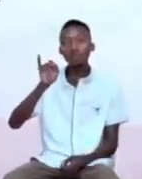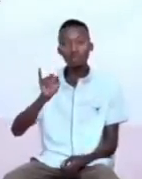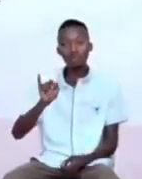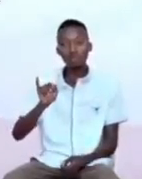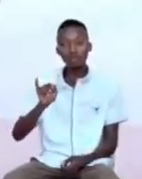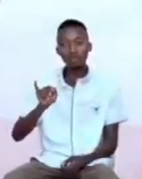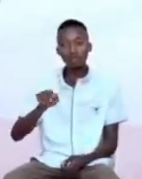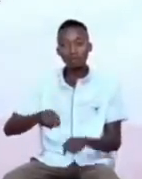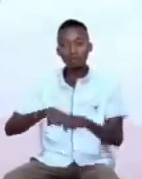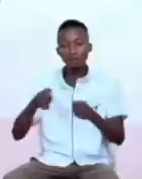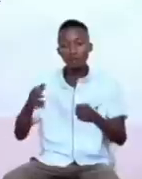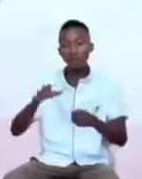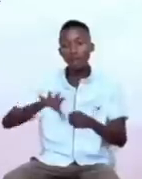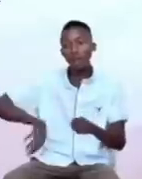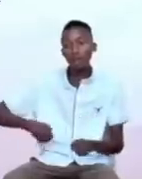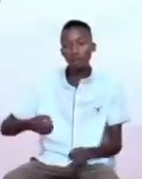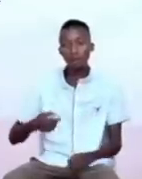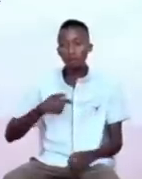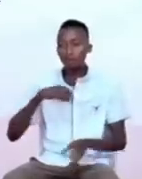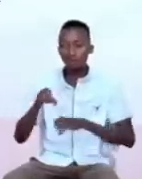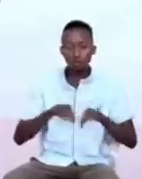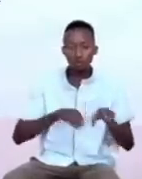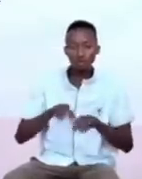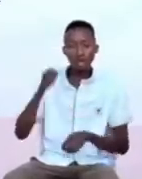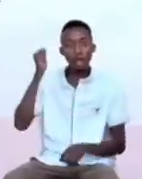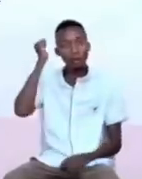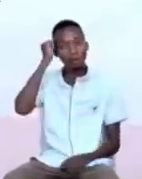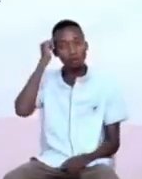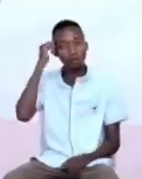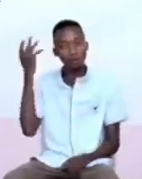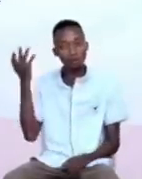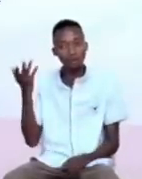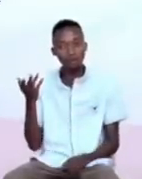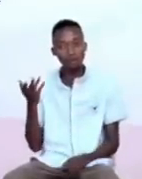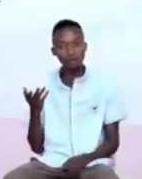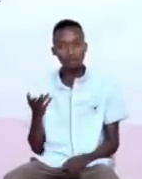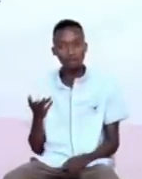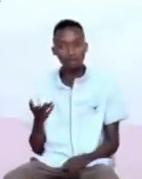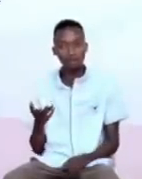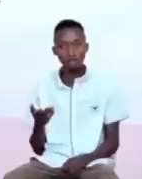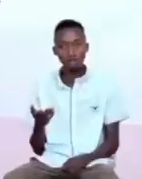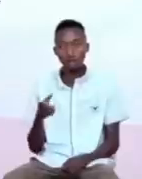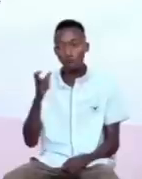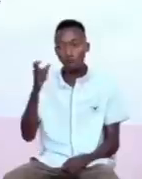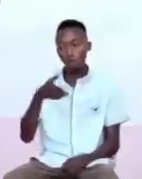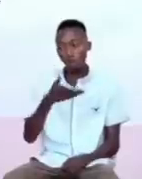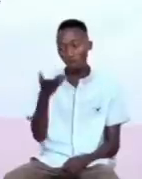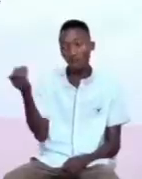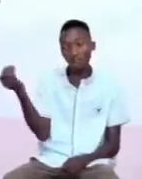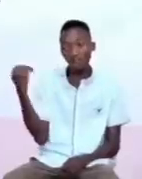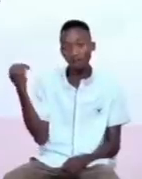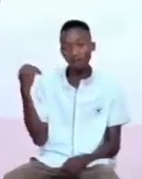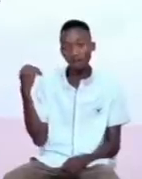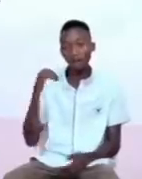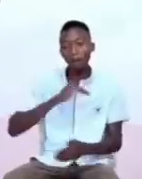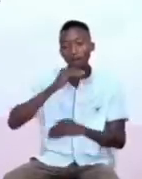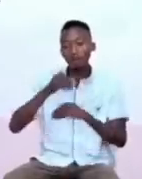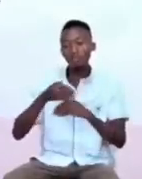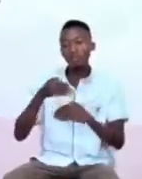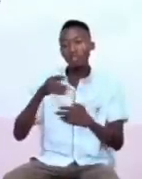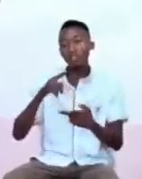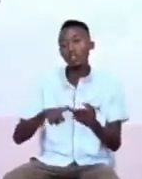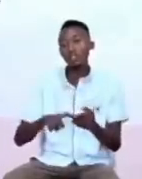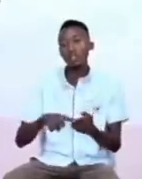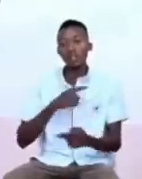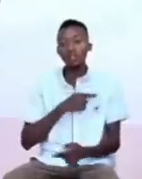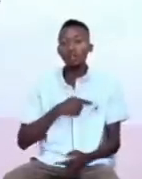kitu. Naangaika nikamkumbuka yule jamaa. Naambiwa amesharudia tabia yake. Tukakutana.